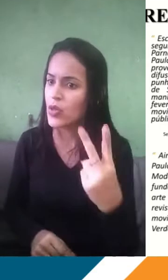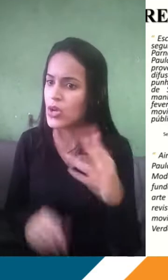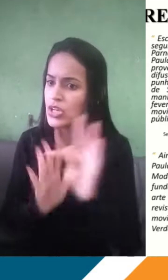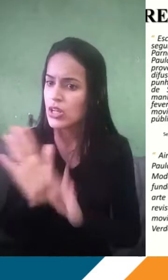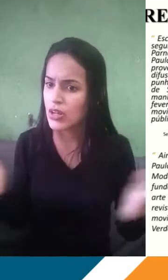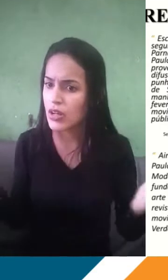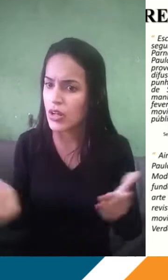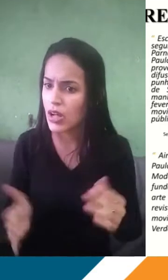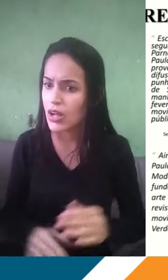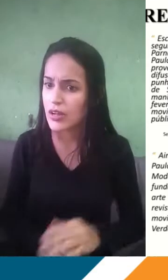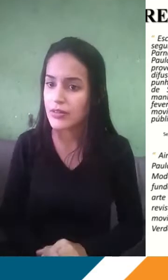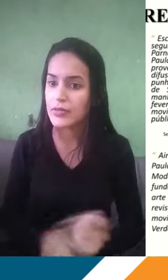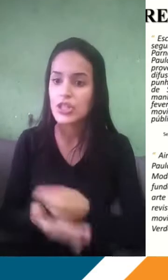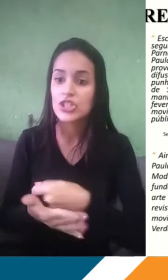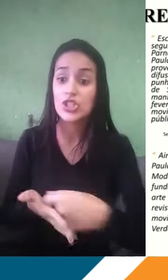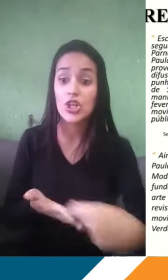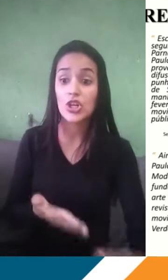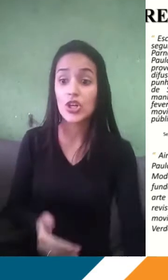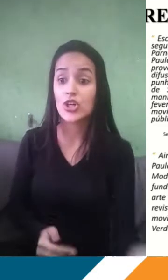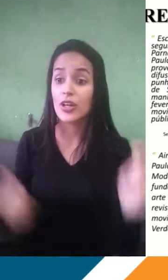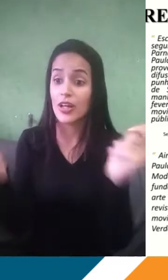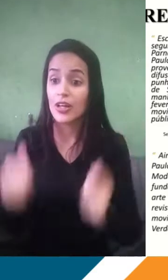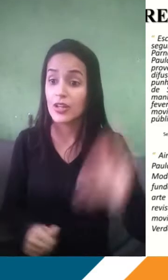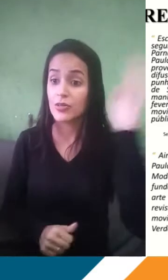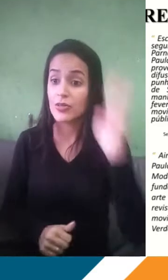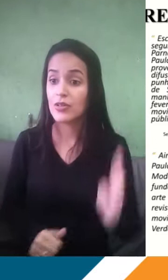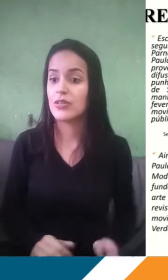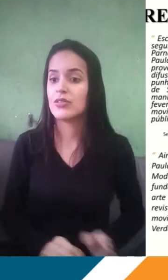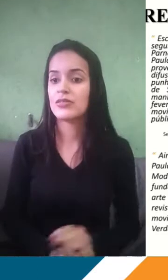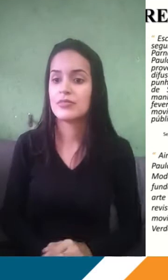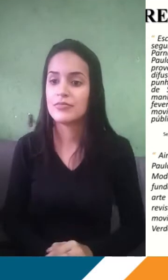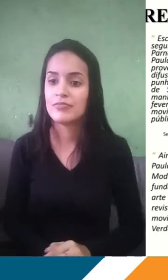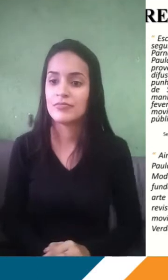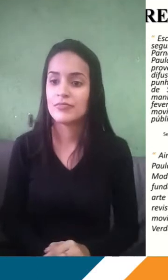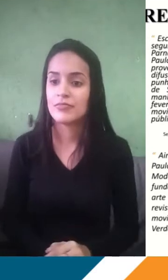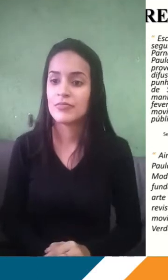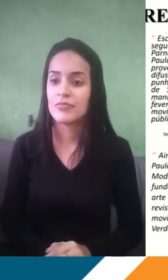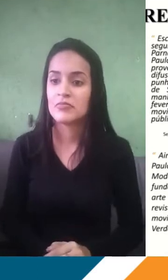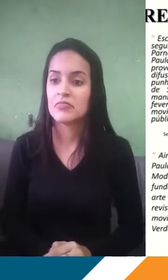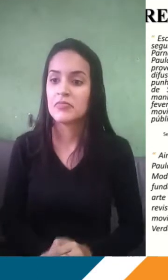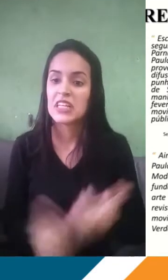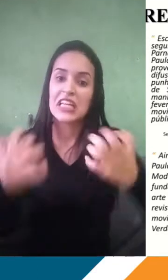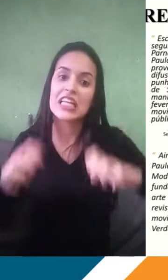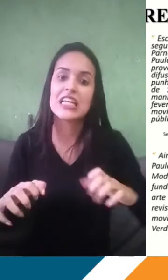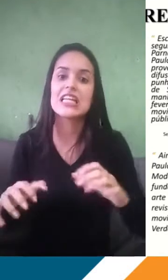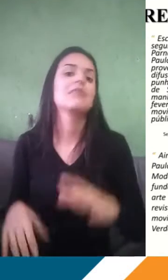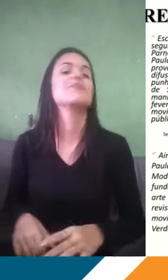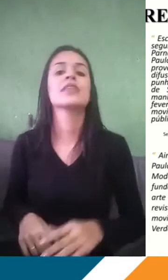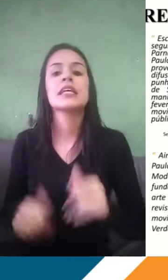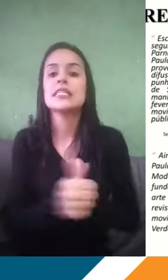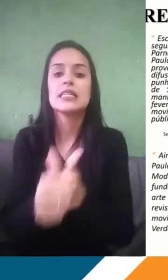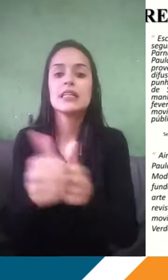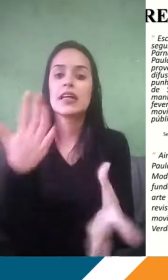artistas brasileiros já não se contentavam em seguir somente as tendências do realismo, naturalismo, do parnasianismo e